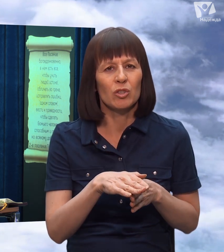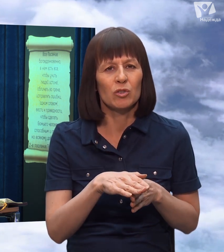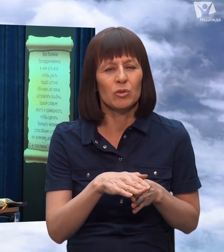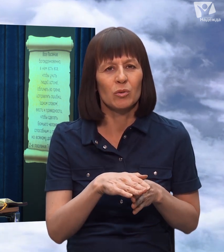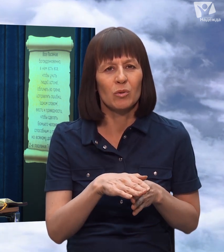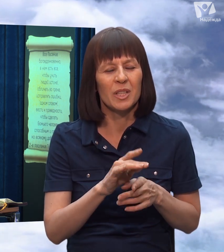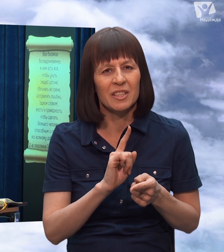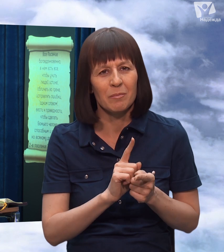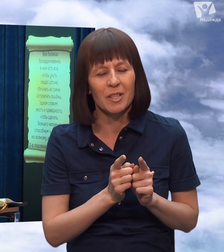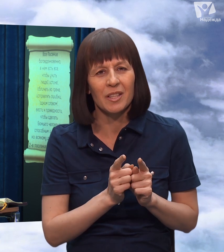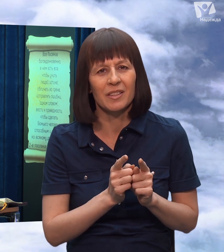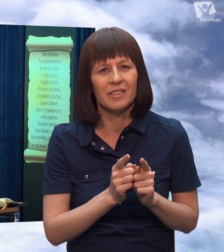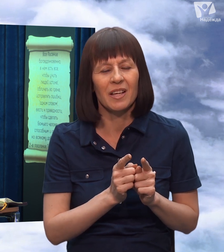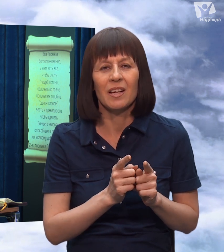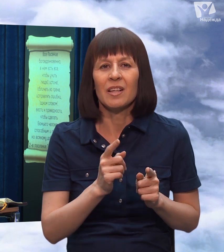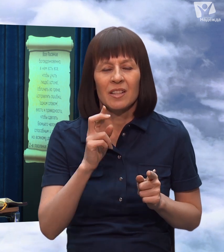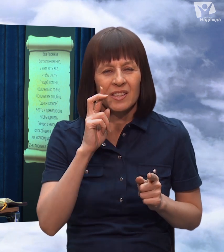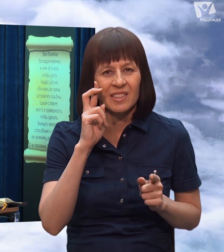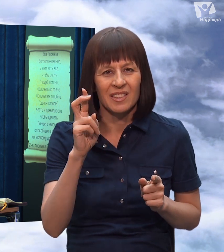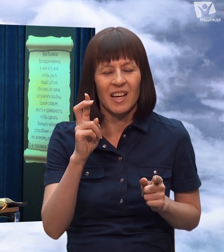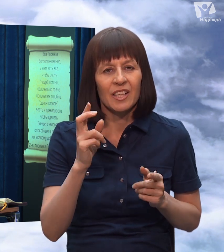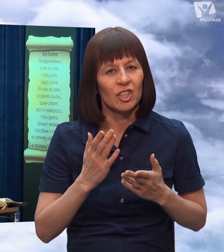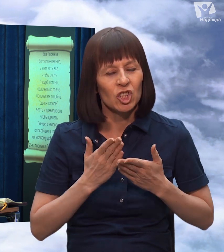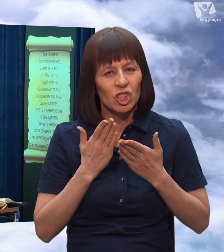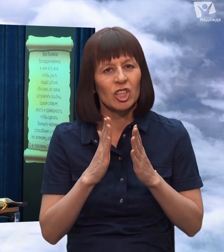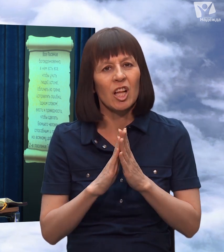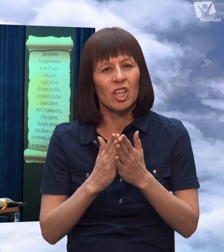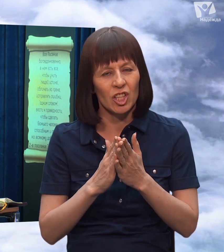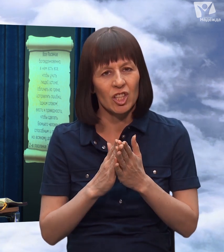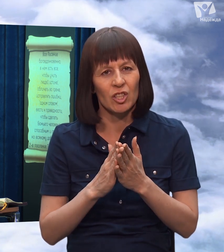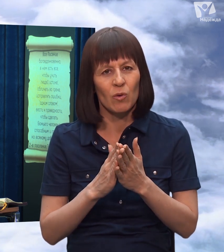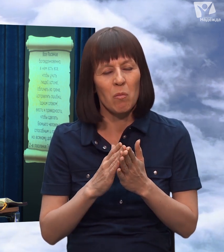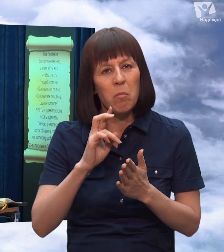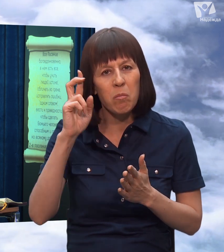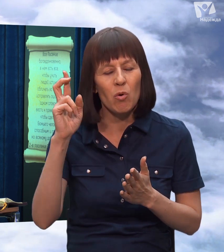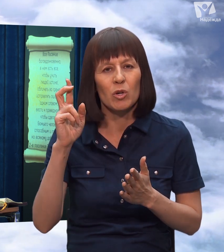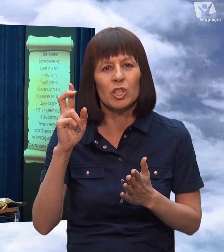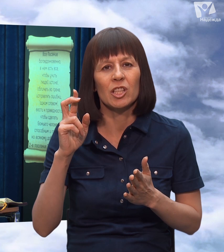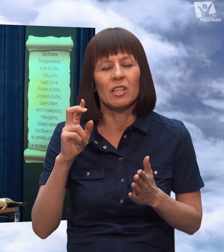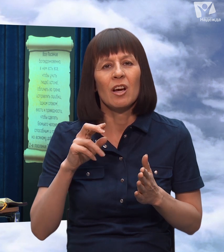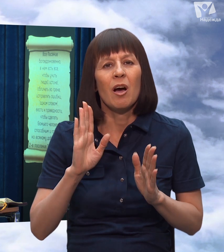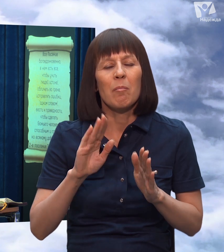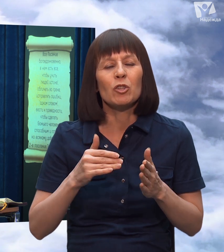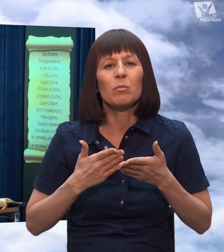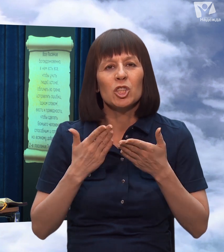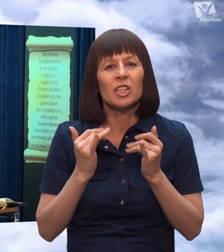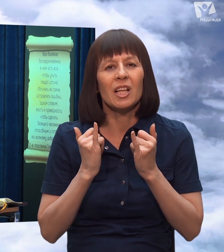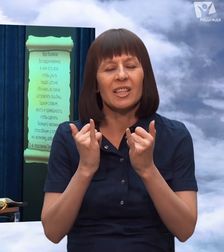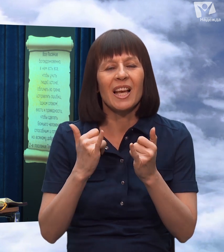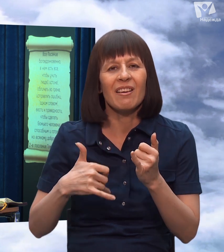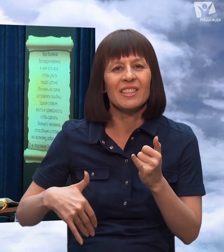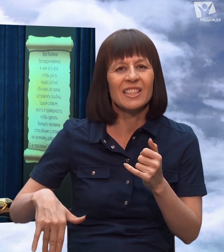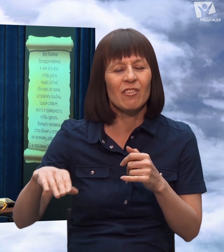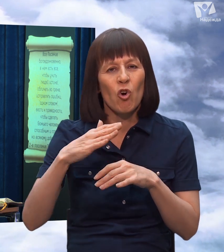ком здесь говорится а именно значит все жители иерусалима и священники и